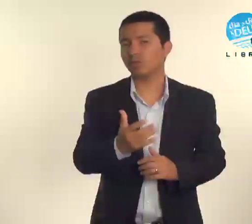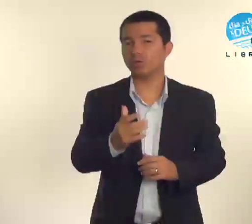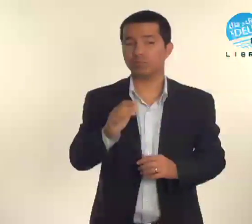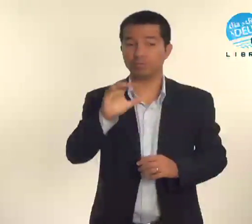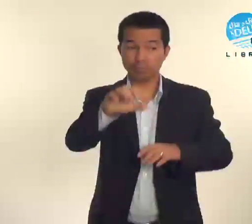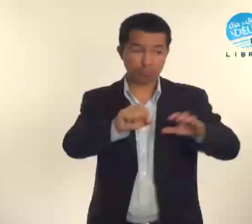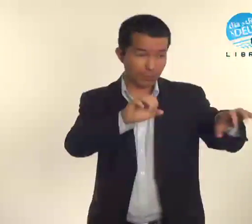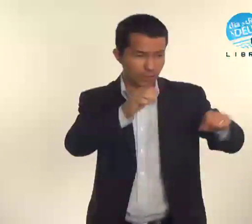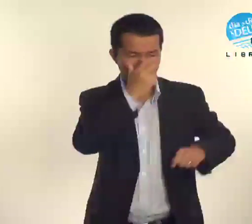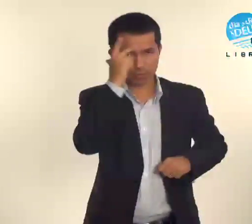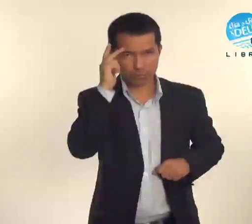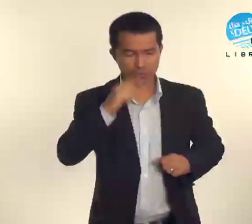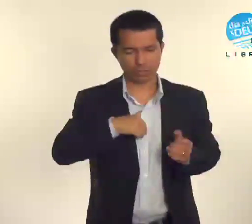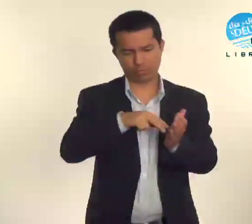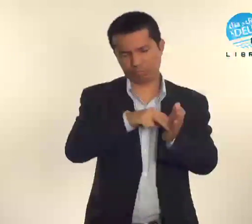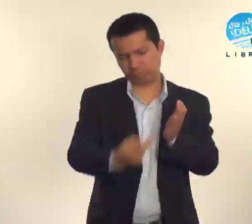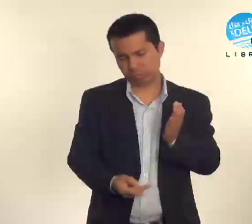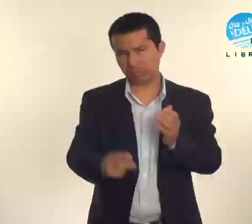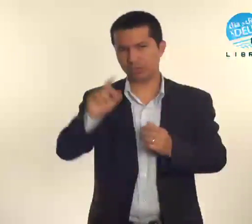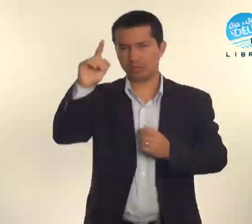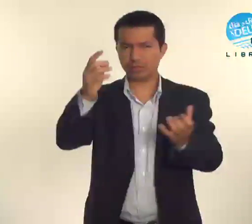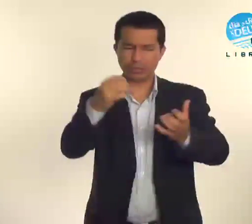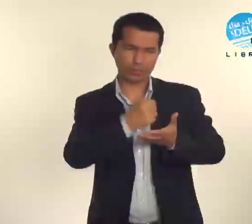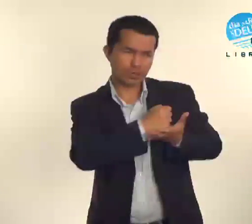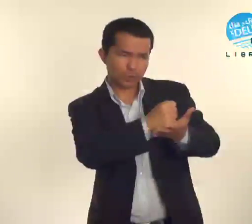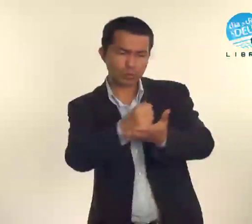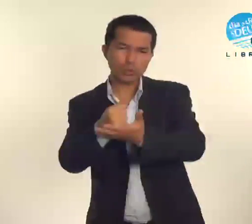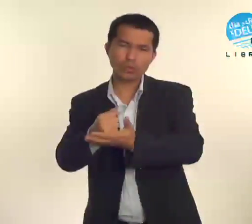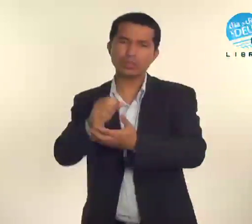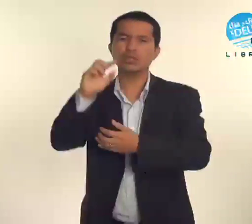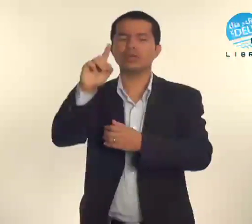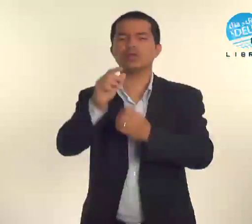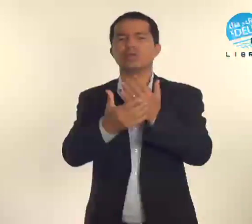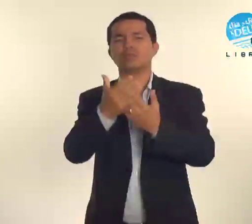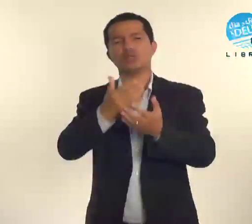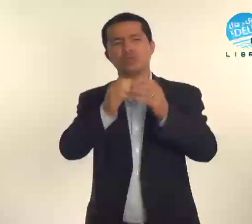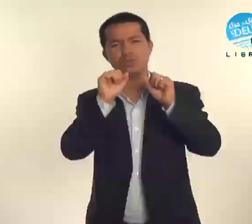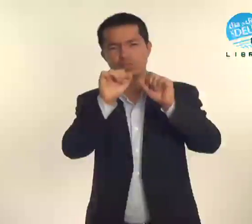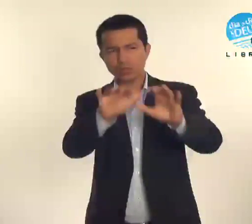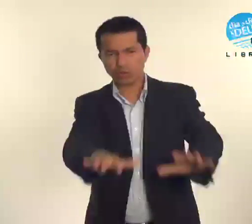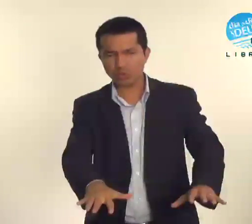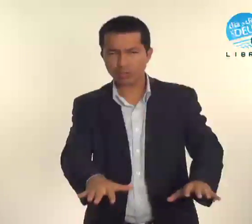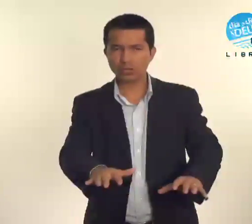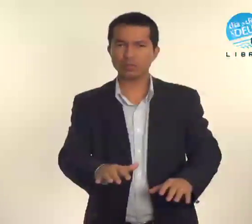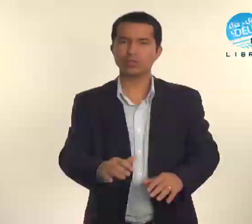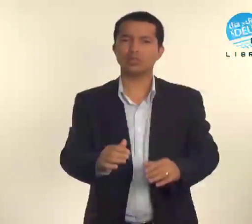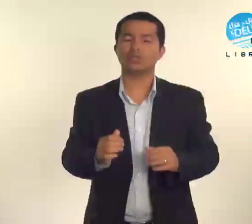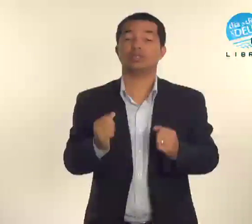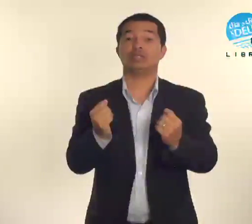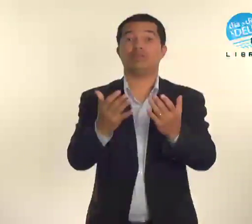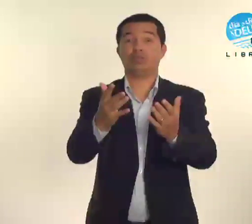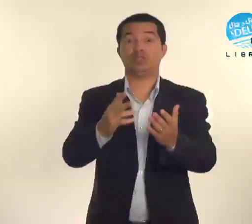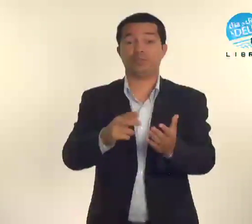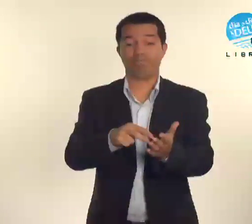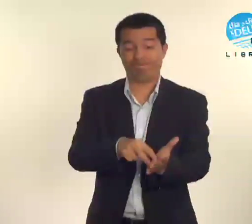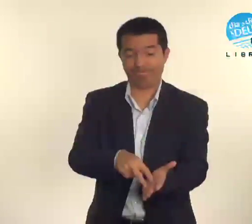machucado, quebrado, e o Senhor vai lá, estende a sua mão e nos